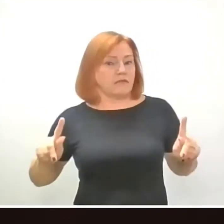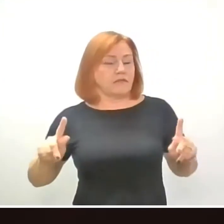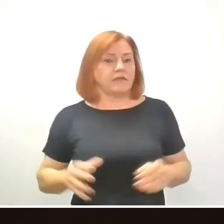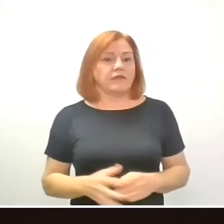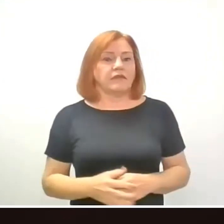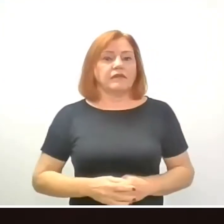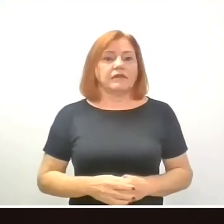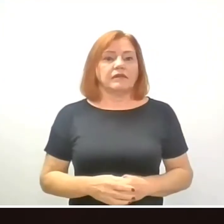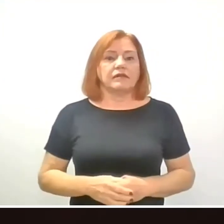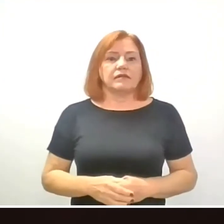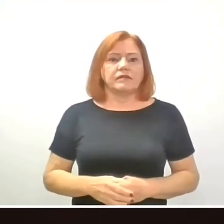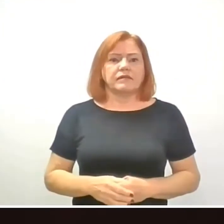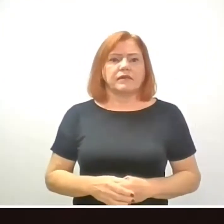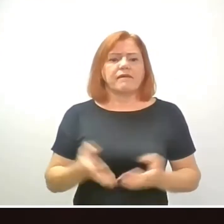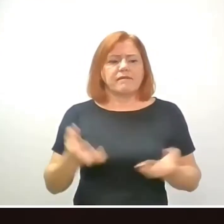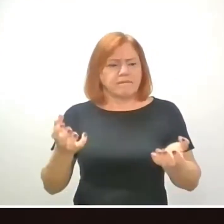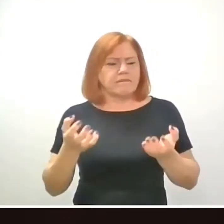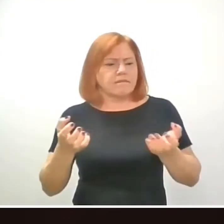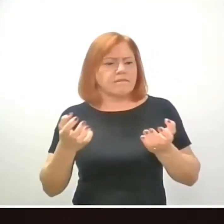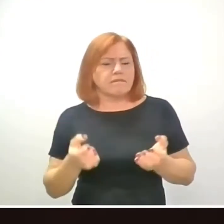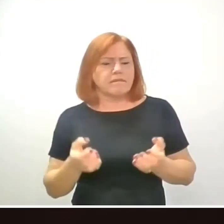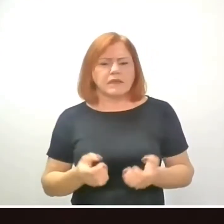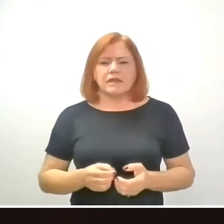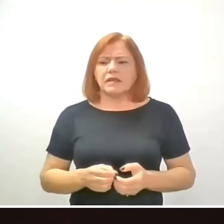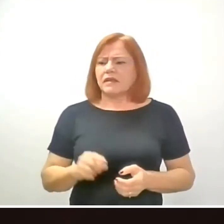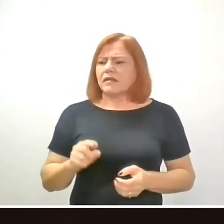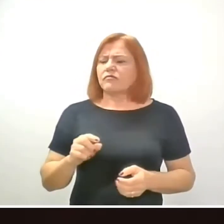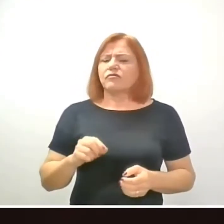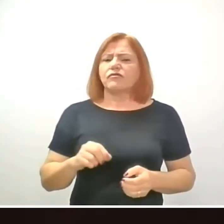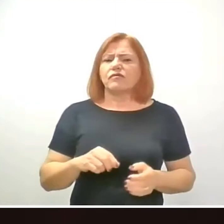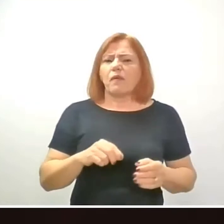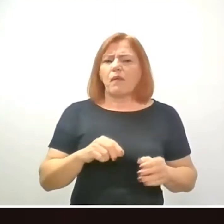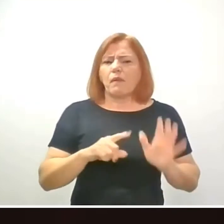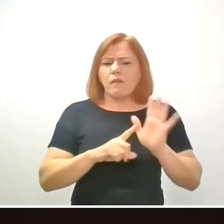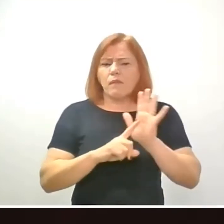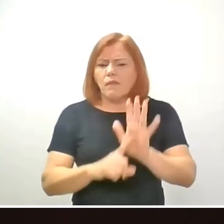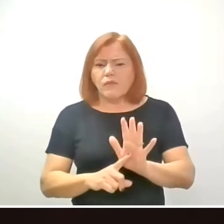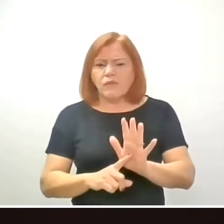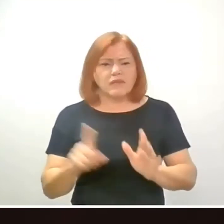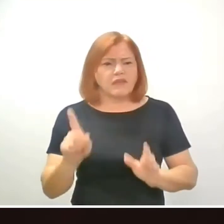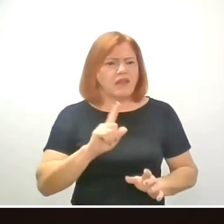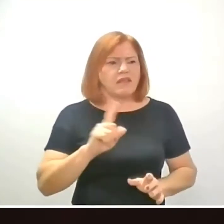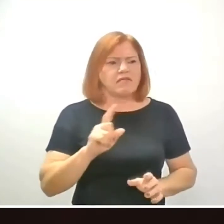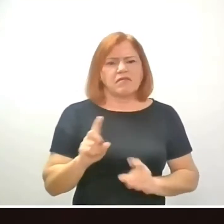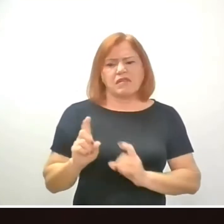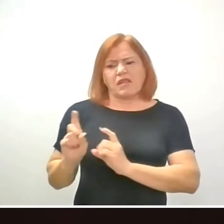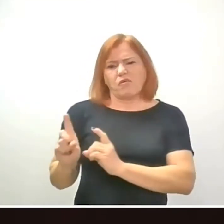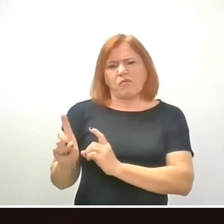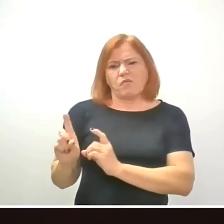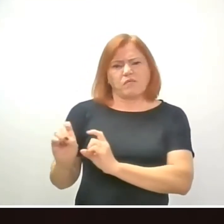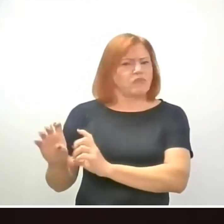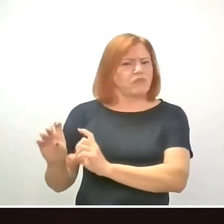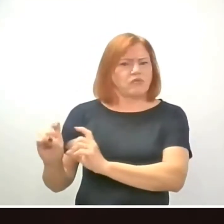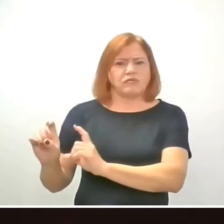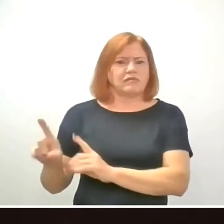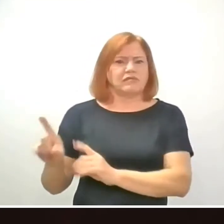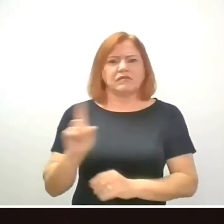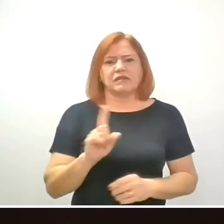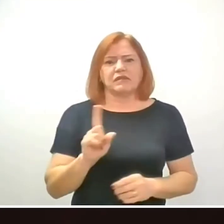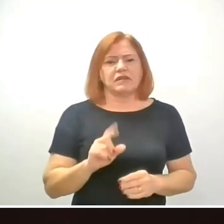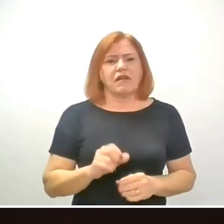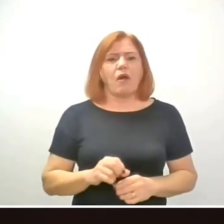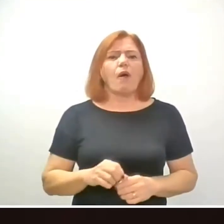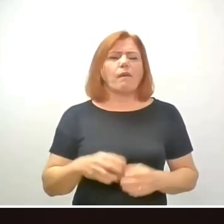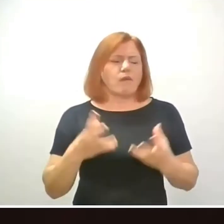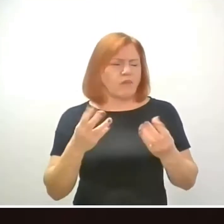a de abordar assuntos doutrinários, que muitos autores, muitos estudiosos da